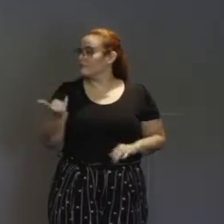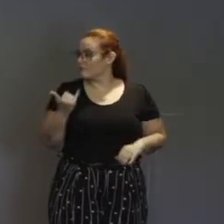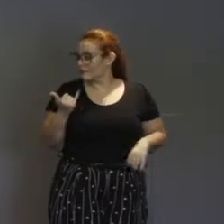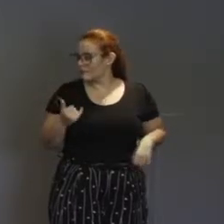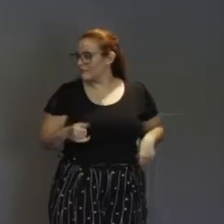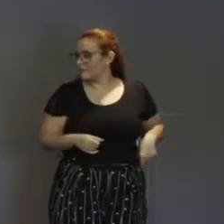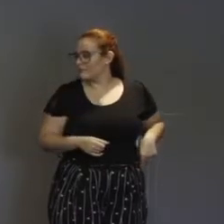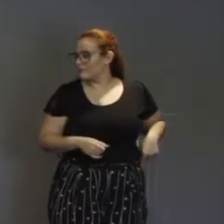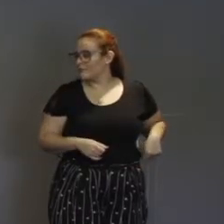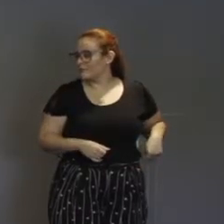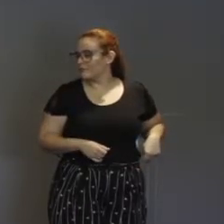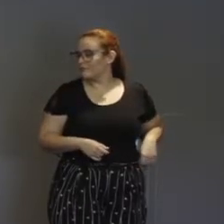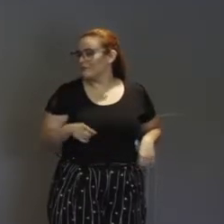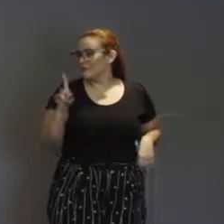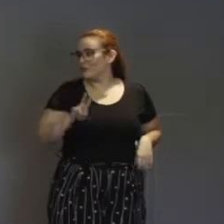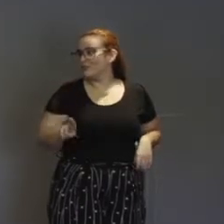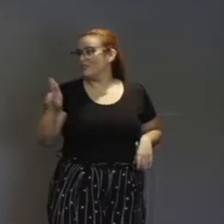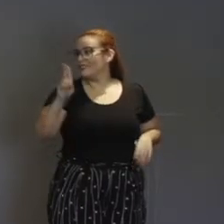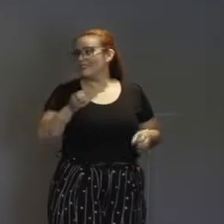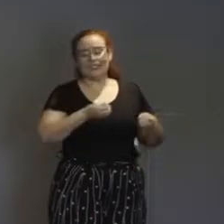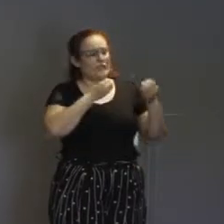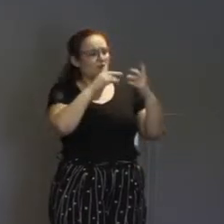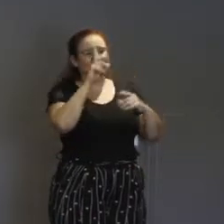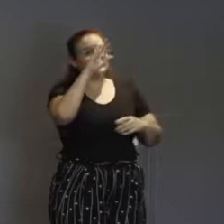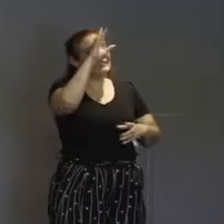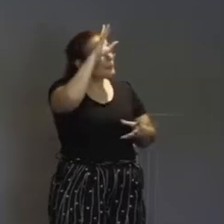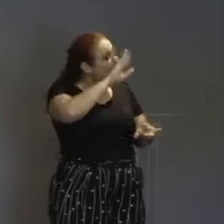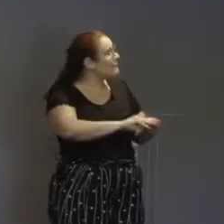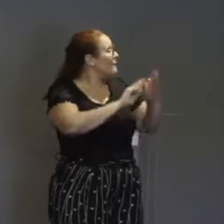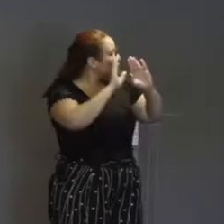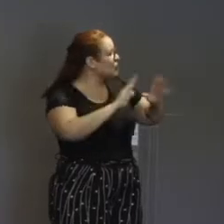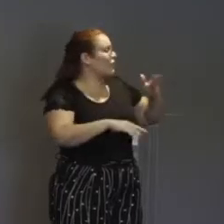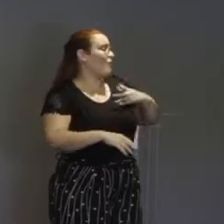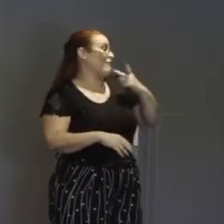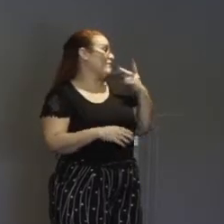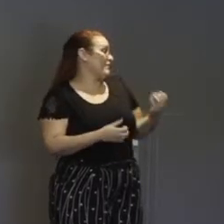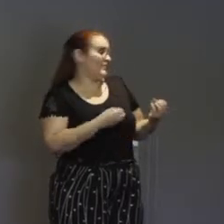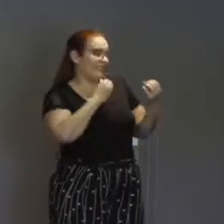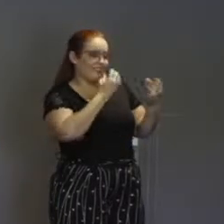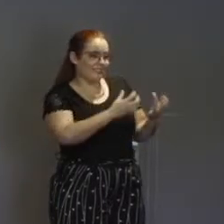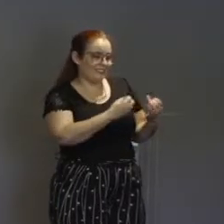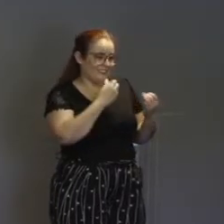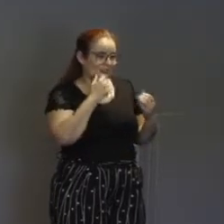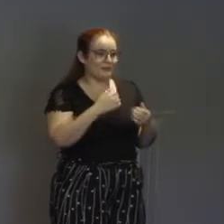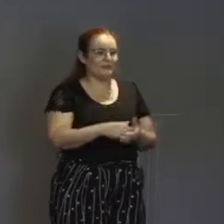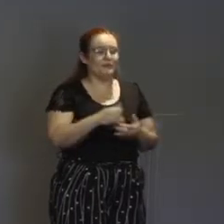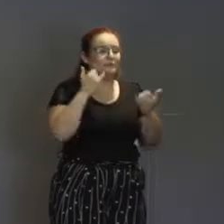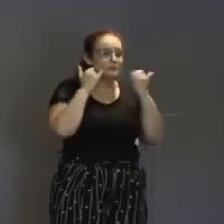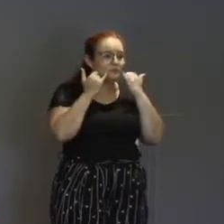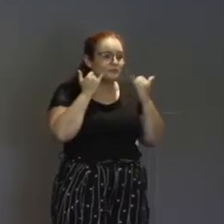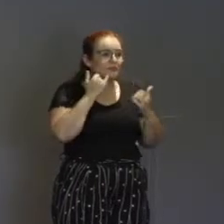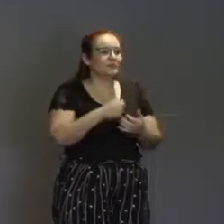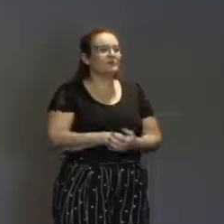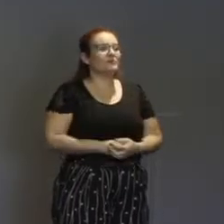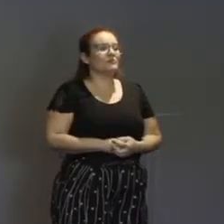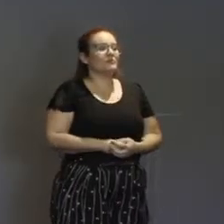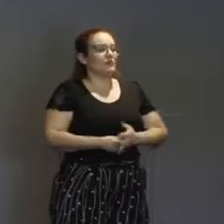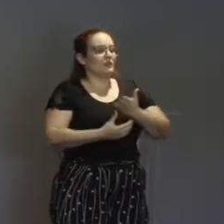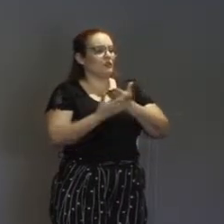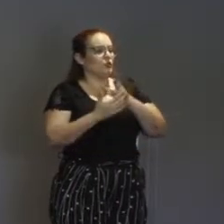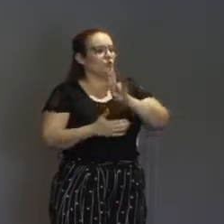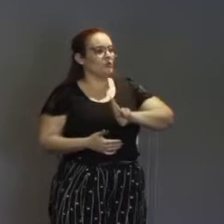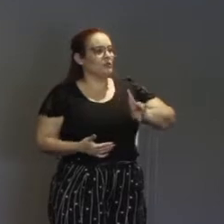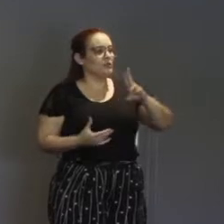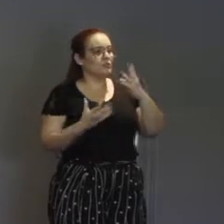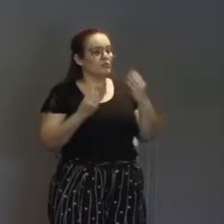usando estudo- dados. Lógico, você sabia que eu ia falar isso, né? Só o gancho. Esse estudo é bem usado pelo pessoal que trabalha com